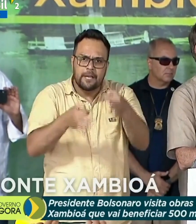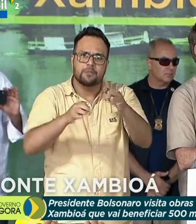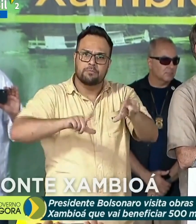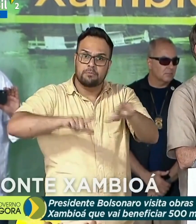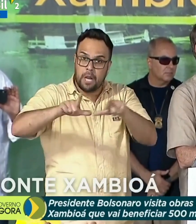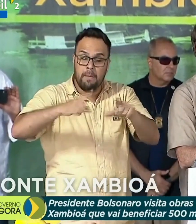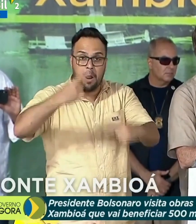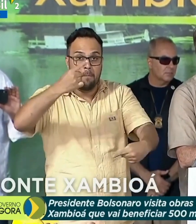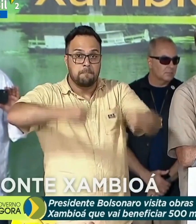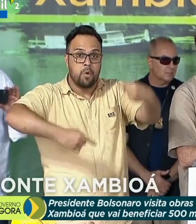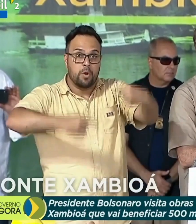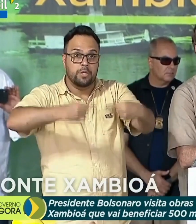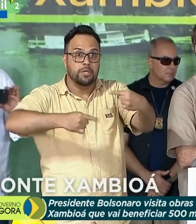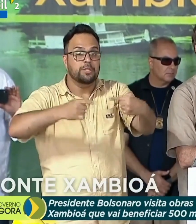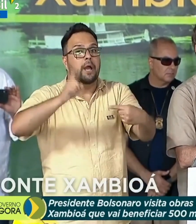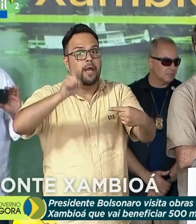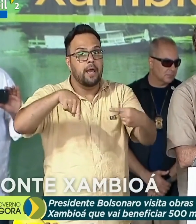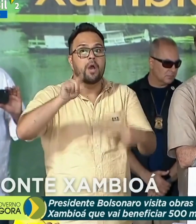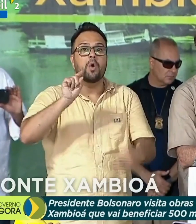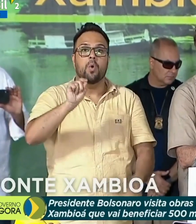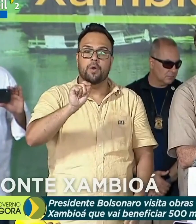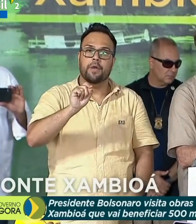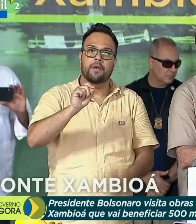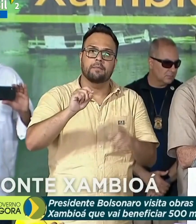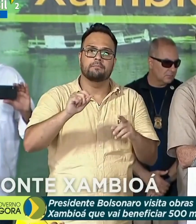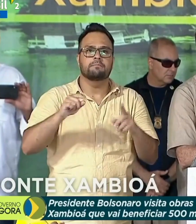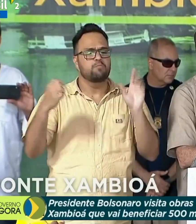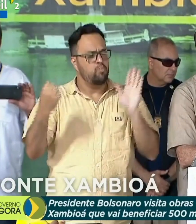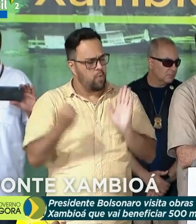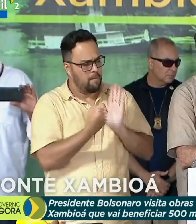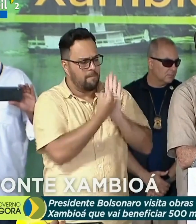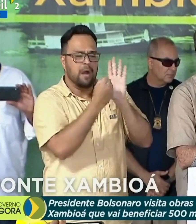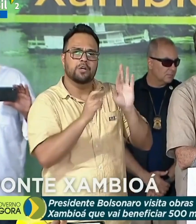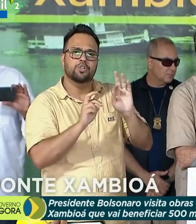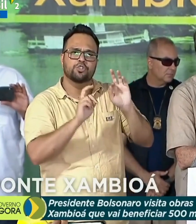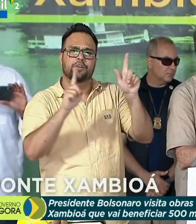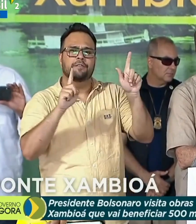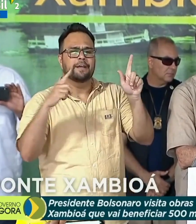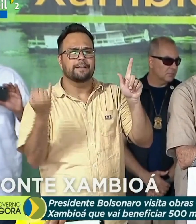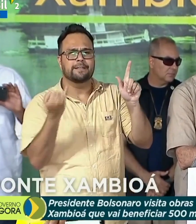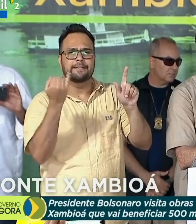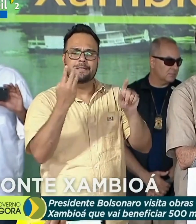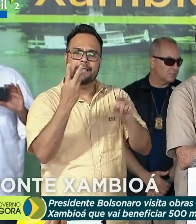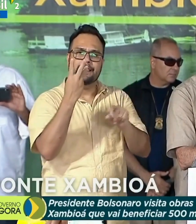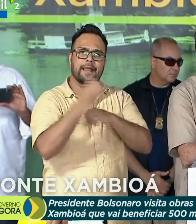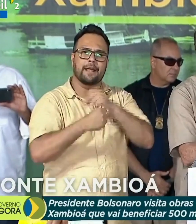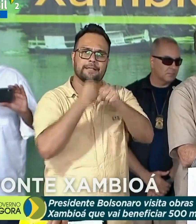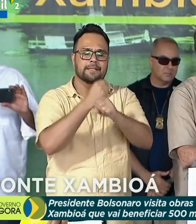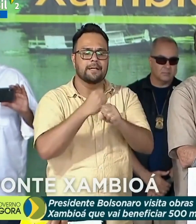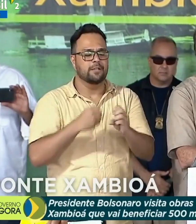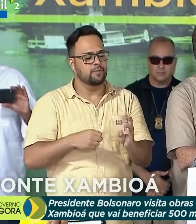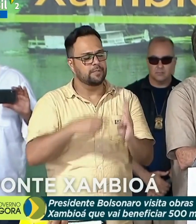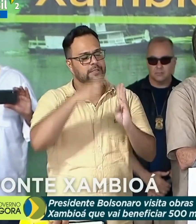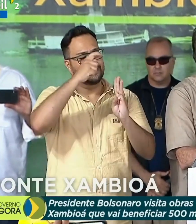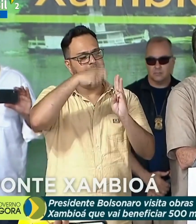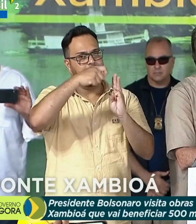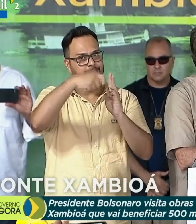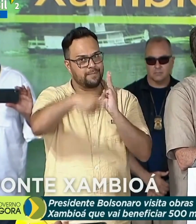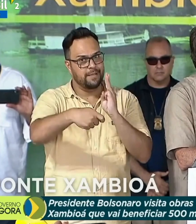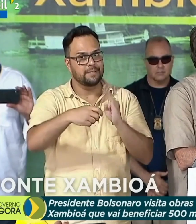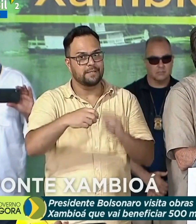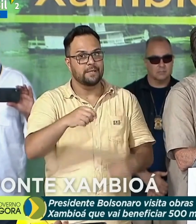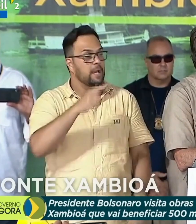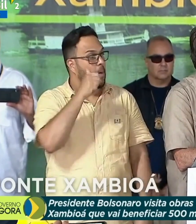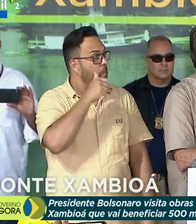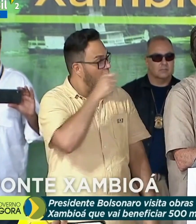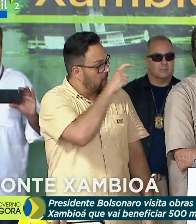tem realmente feito a diferença ao longo desses 3 anos e 3 meses. A prefeita